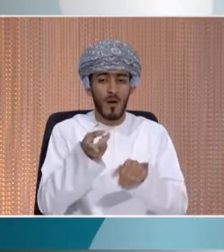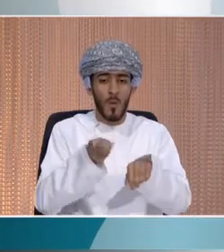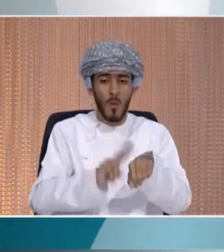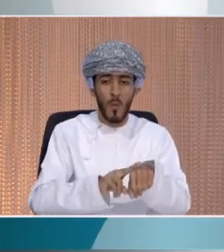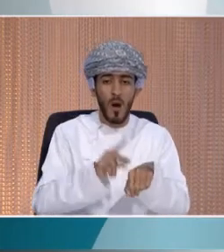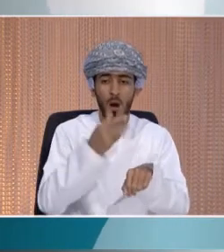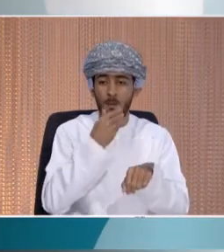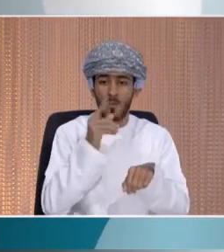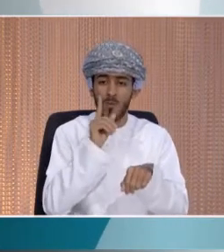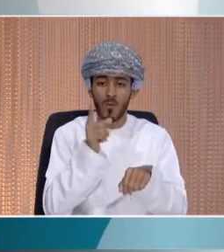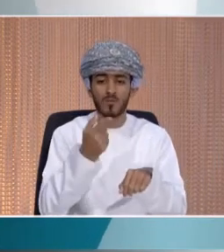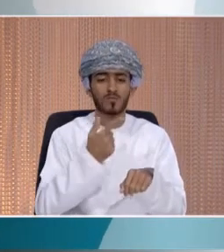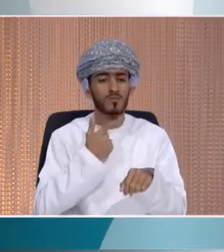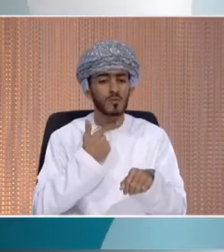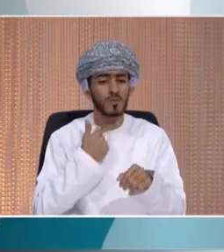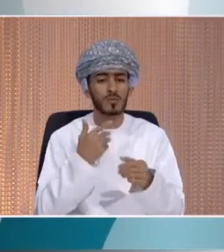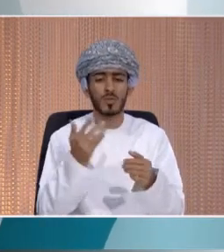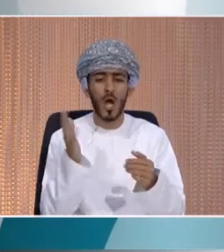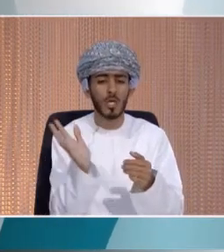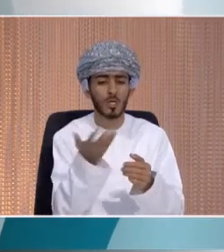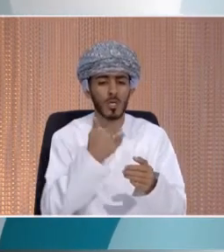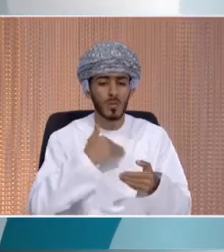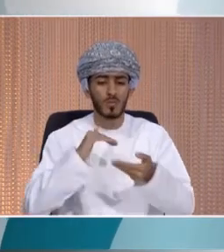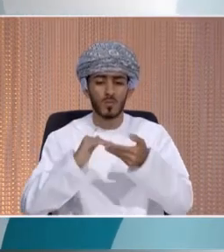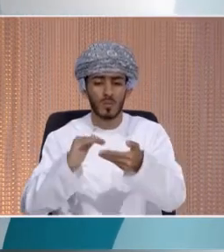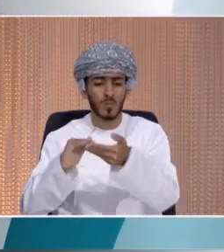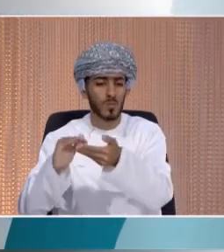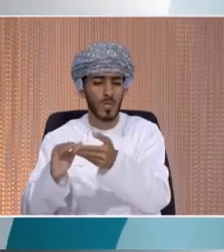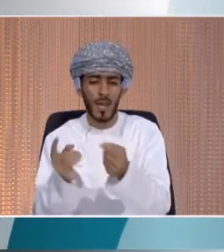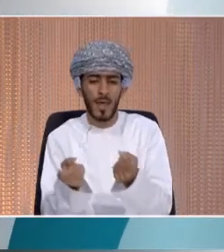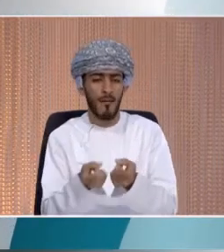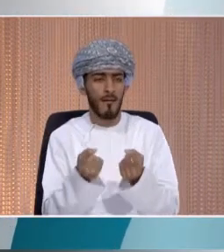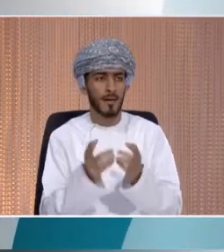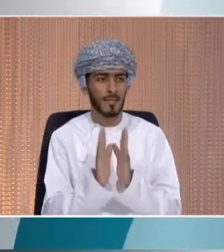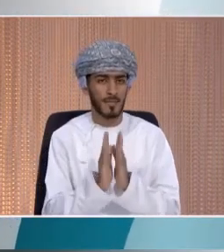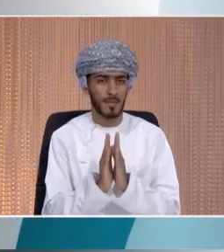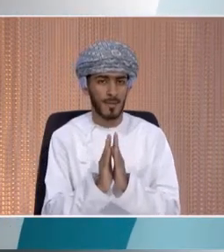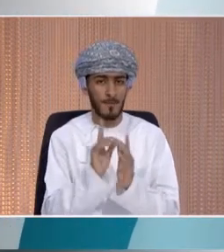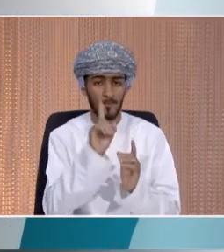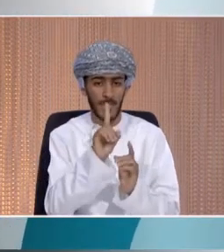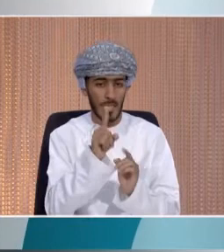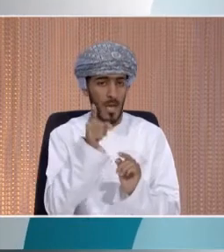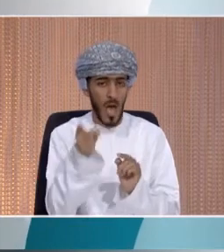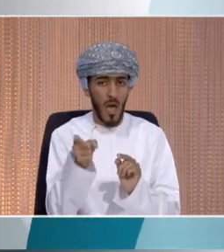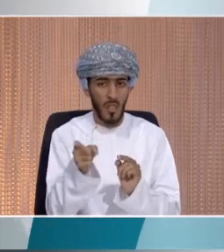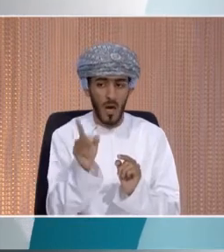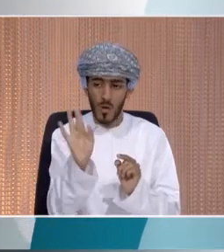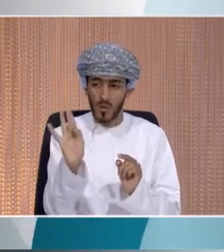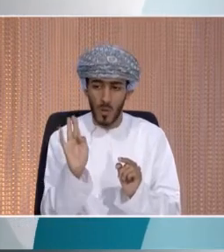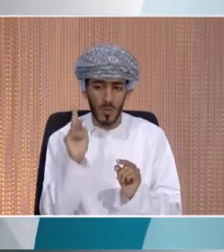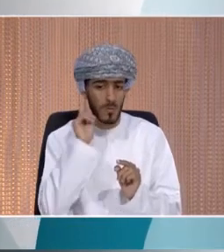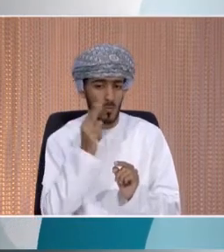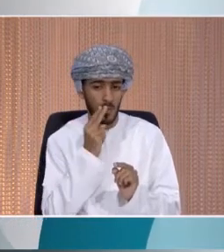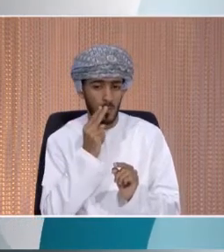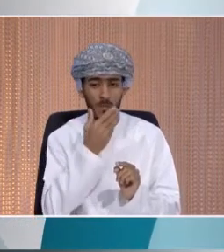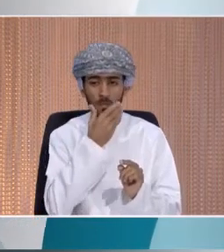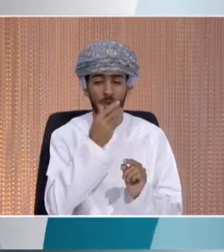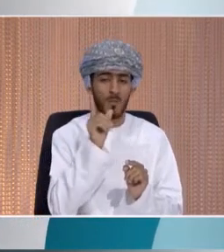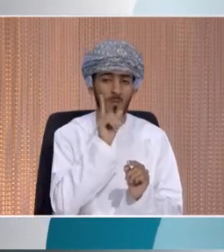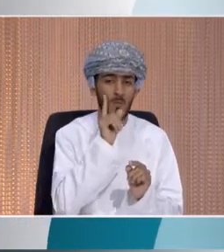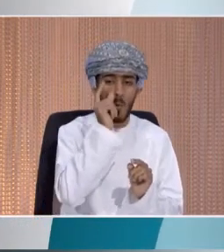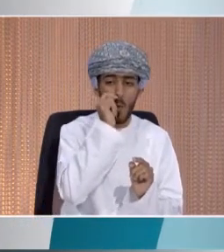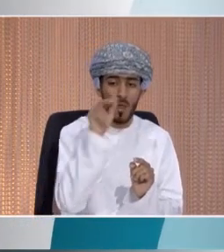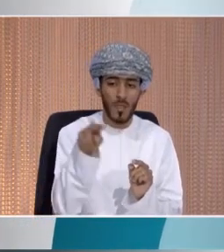الاحتياجات التي يتطلب من الزوج أن يقوم بها، ولكن هذا الأمر في نوع من